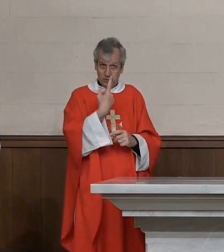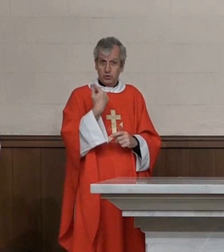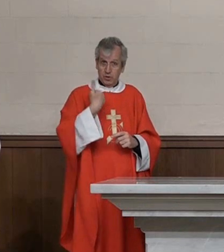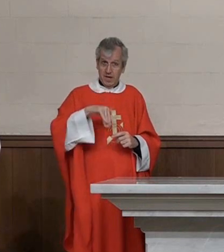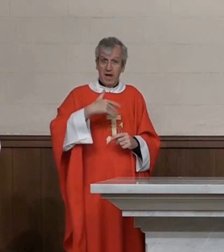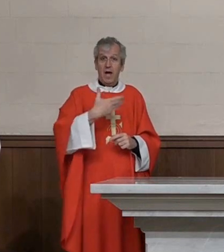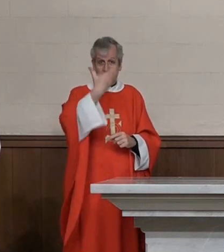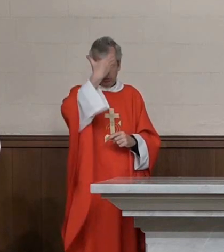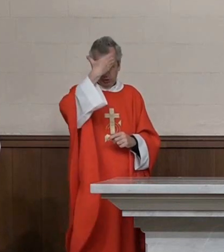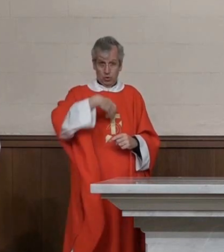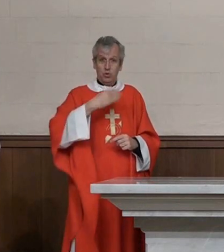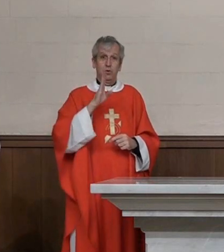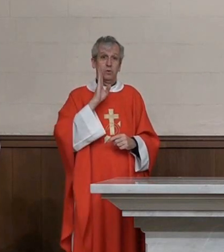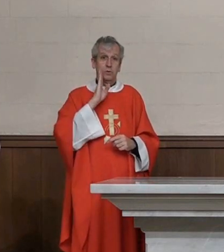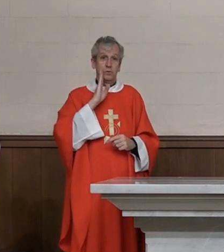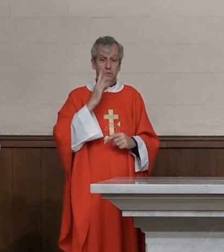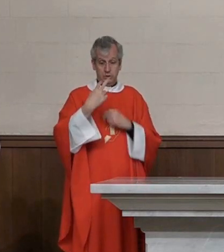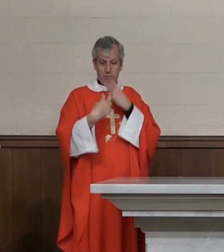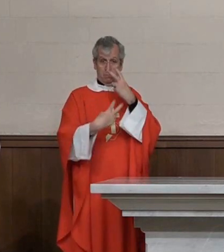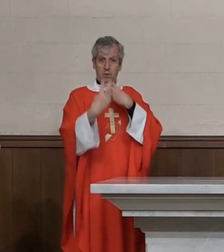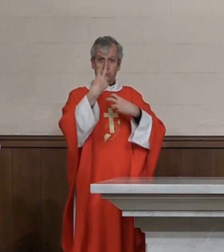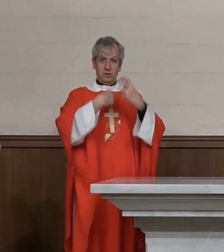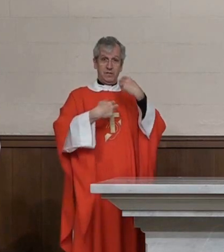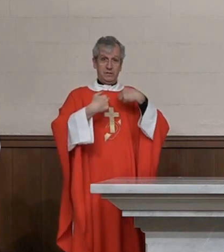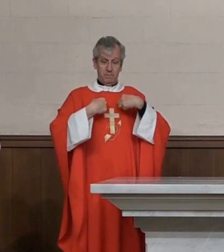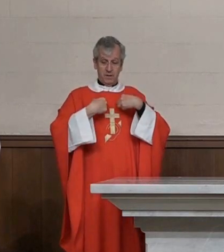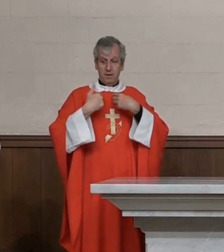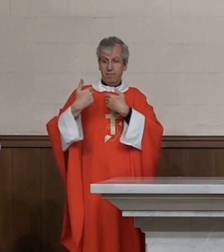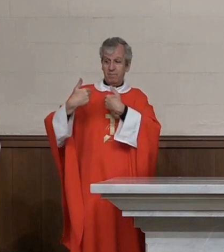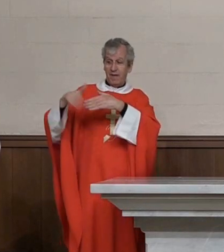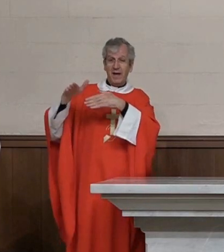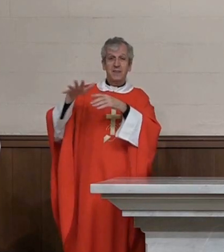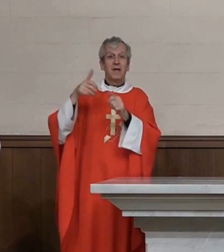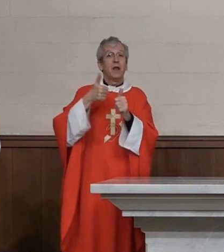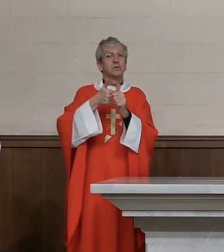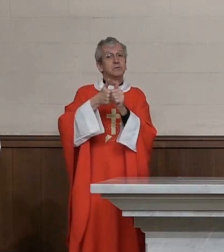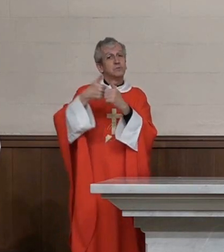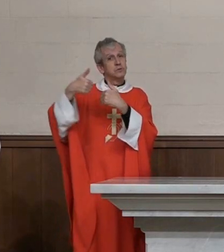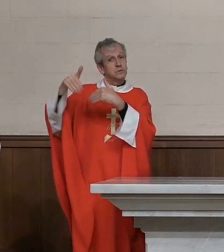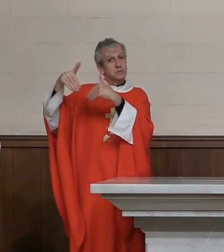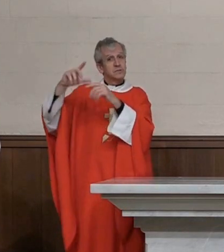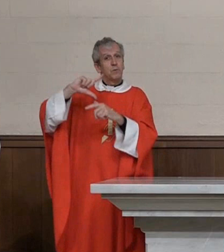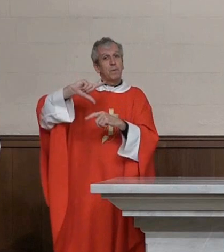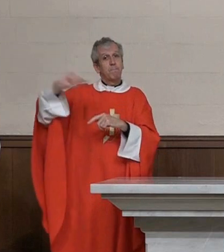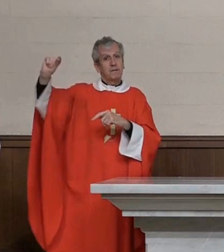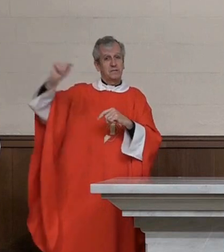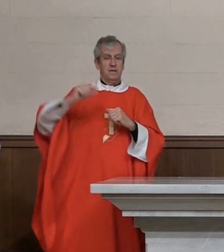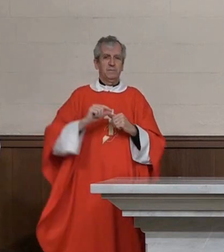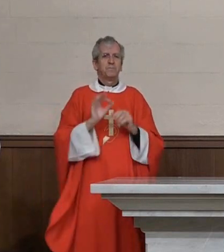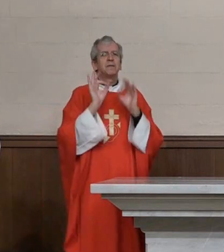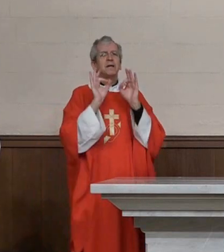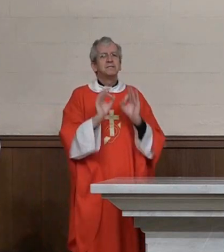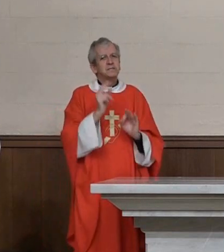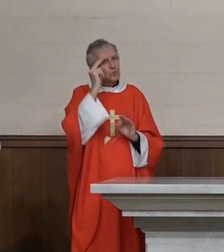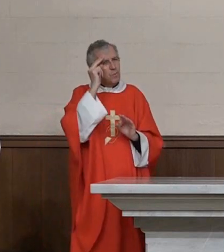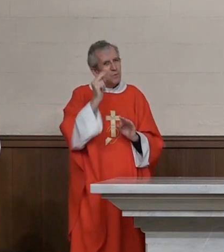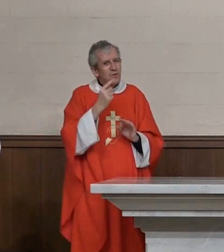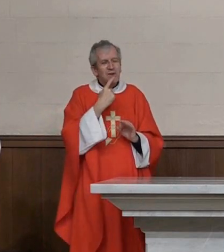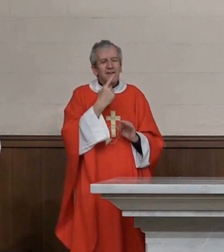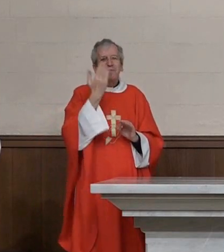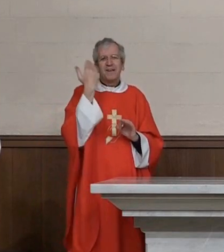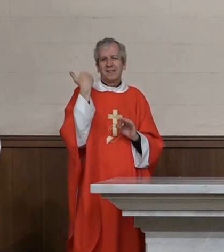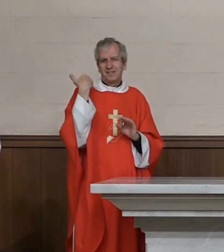he dicho que soy yo. Si me buscáis a mí, dejad marchar a estos. Y así se cumplió lo que había